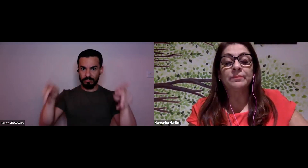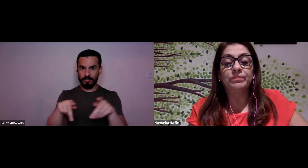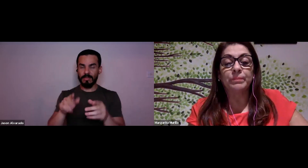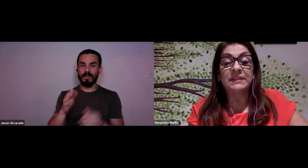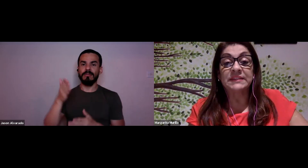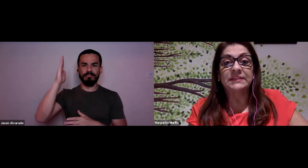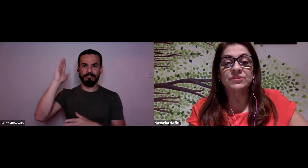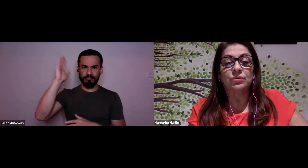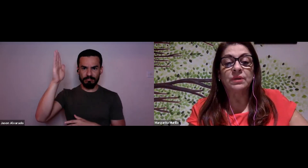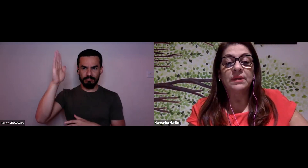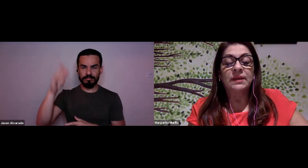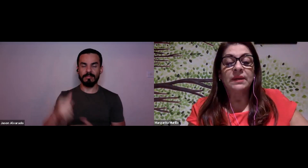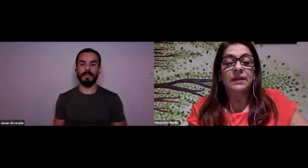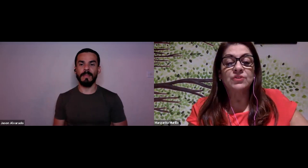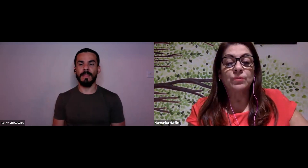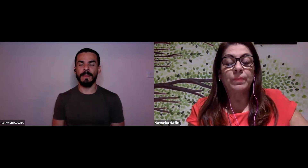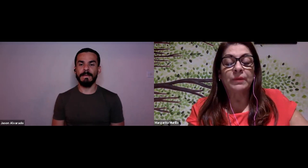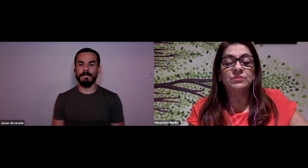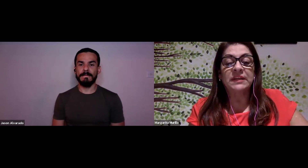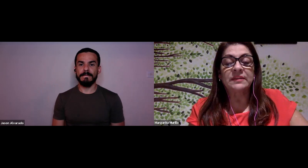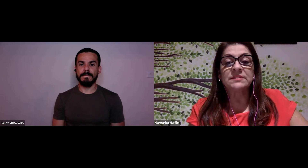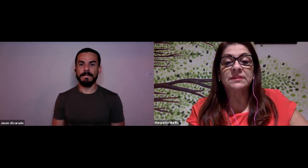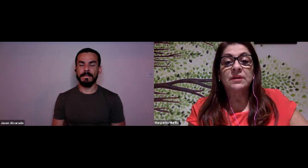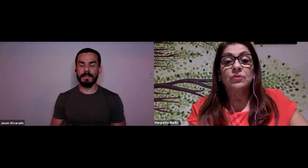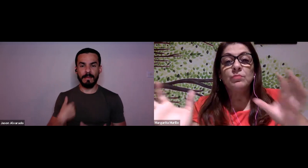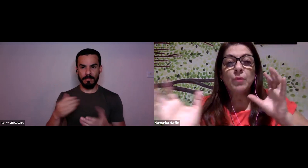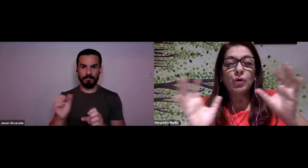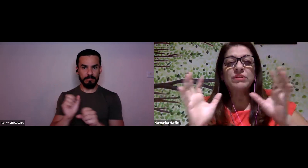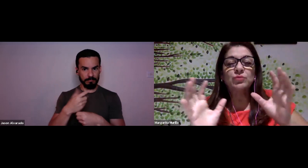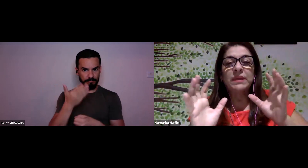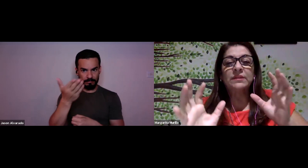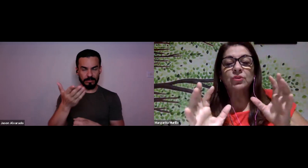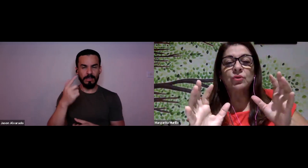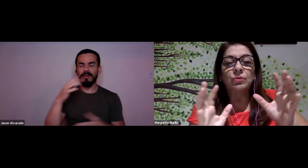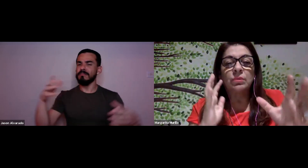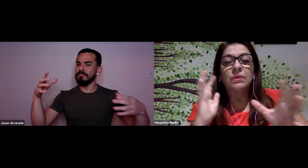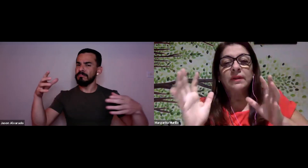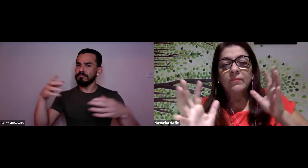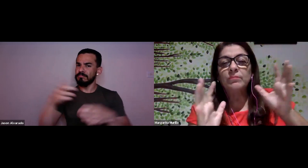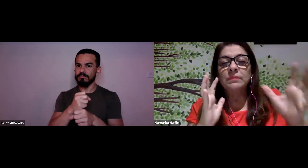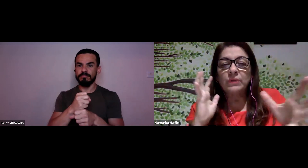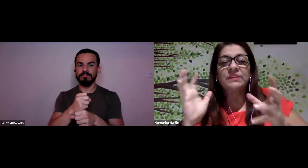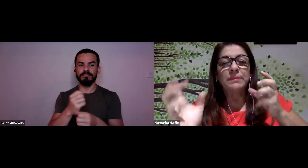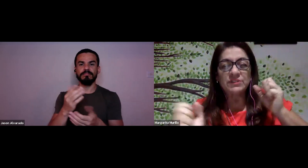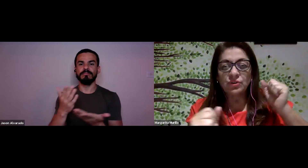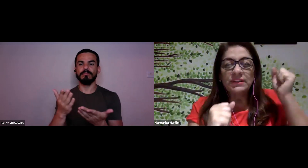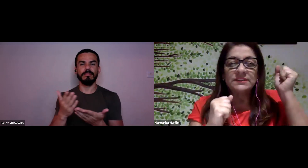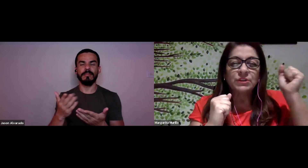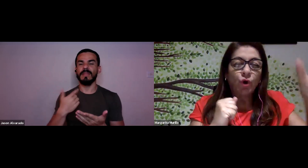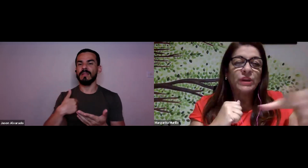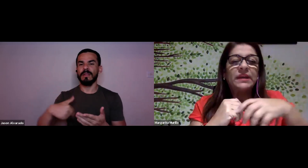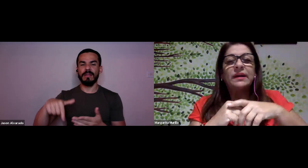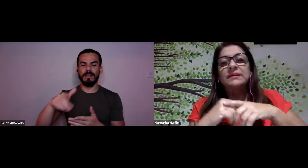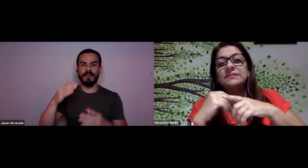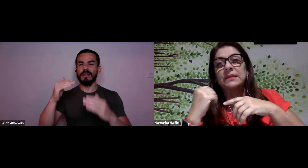pequeña presentación que he hecho para ustedes un poco resumiendo nuestras dimensiones